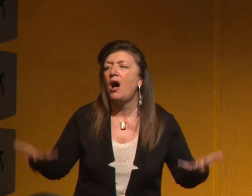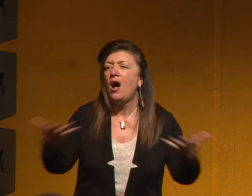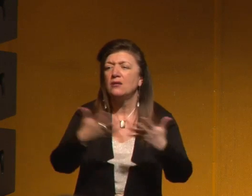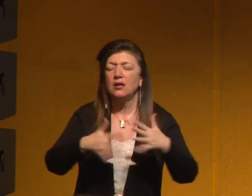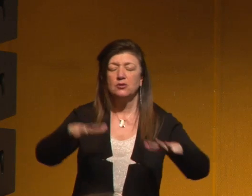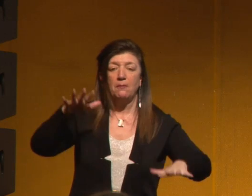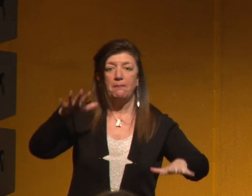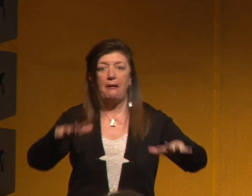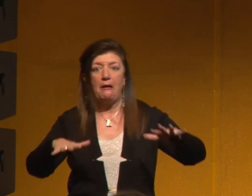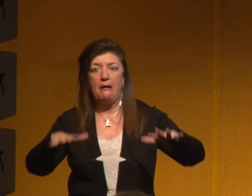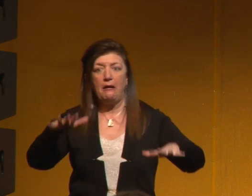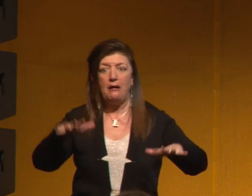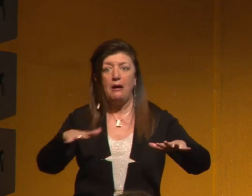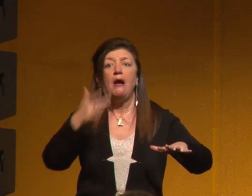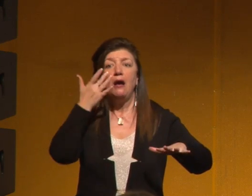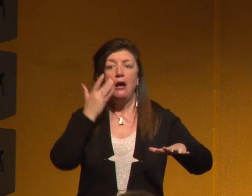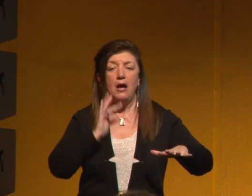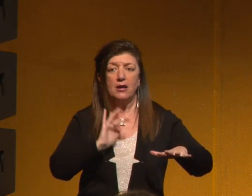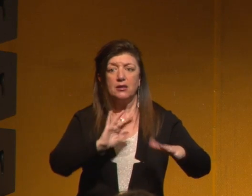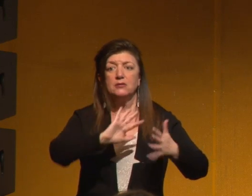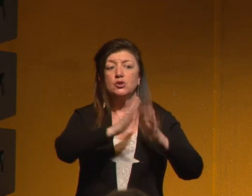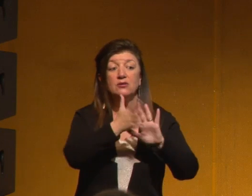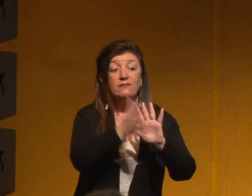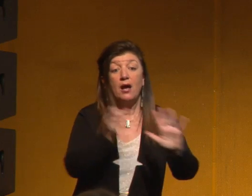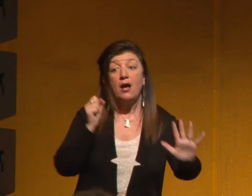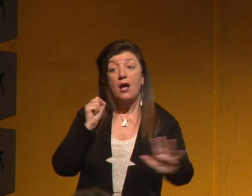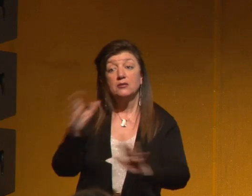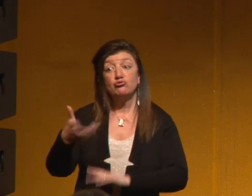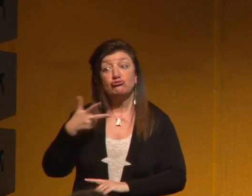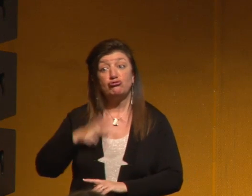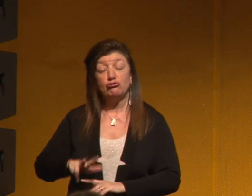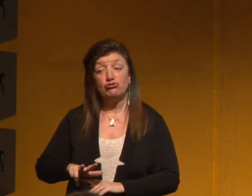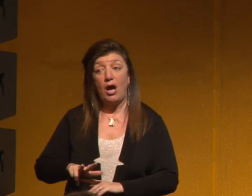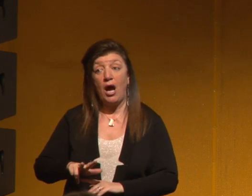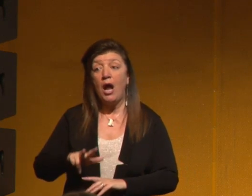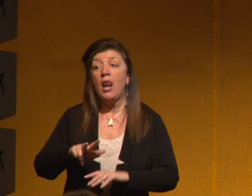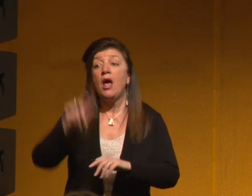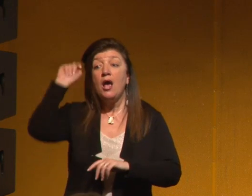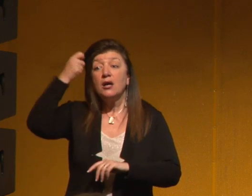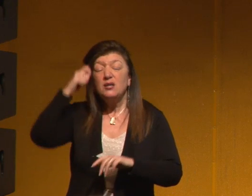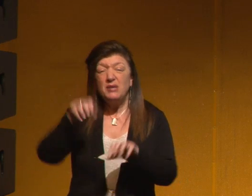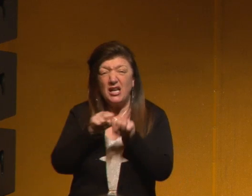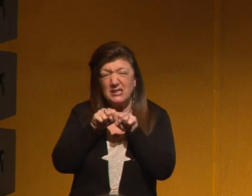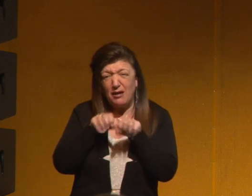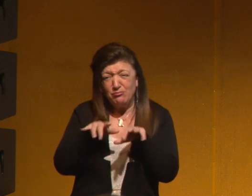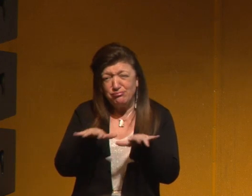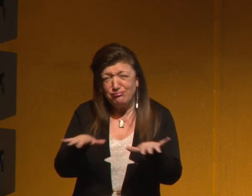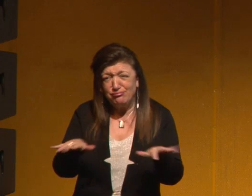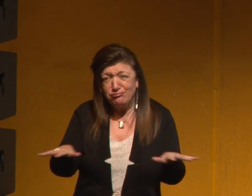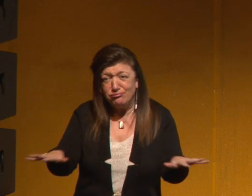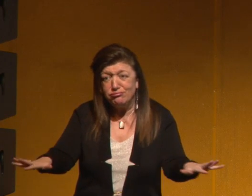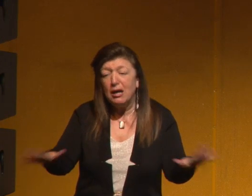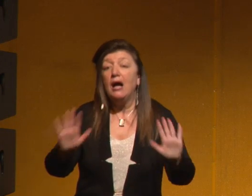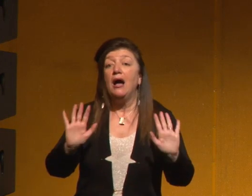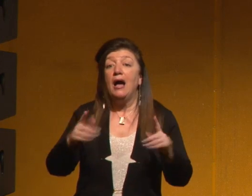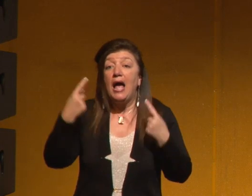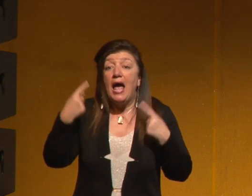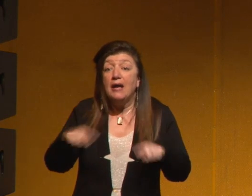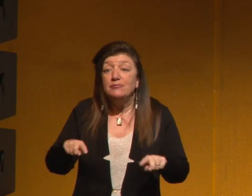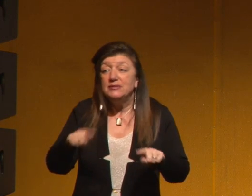aumenta il rischio di esclusività di esclusione sociale di diffusione della criminalità e per porre un freno a questi